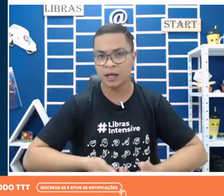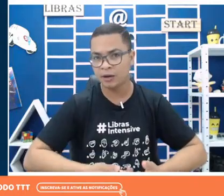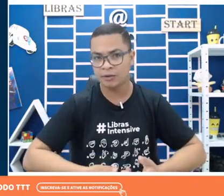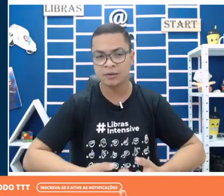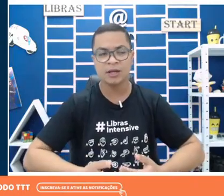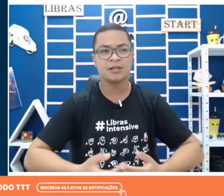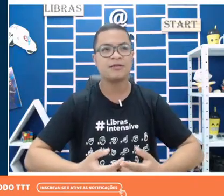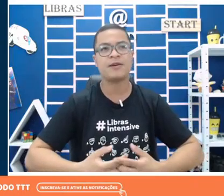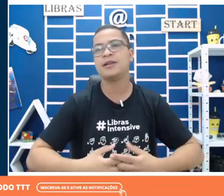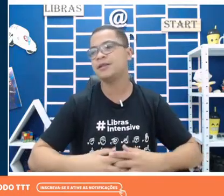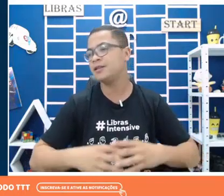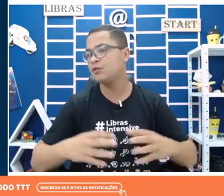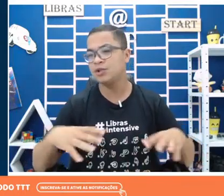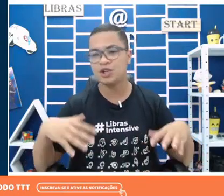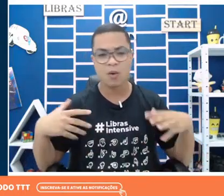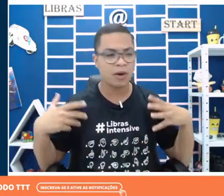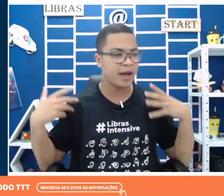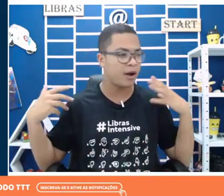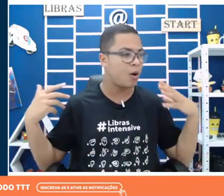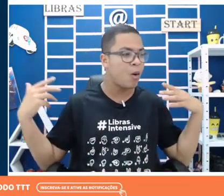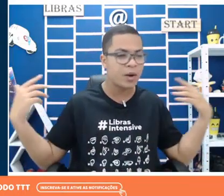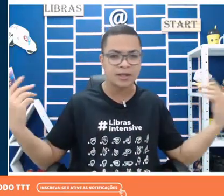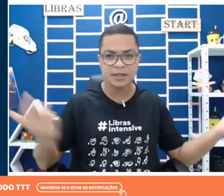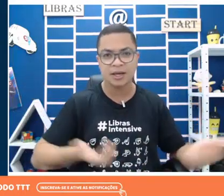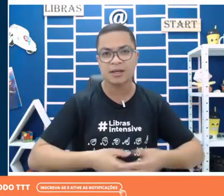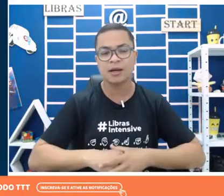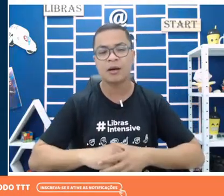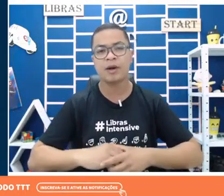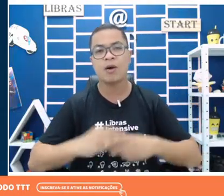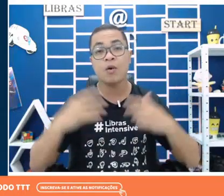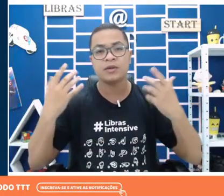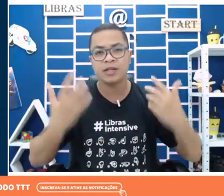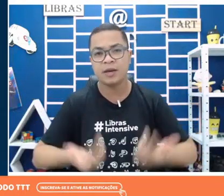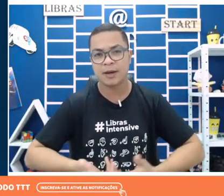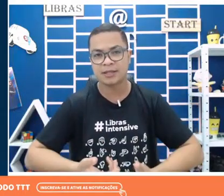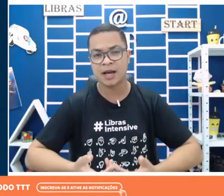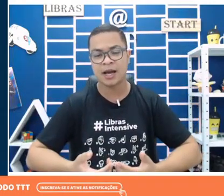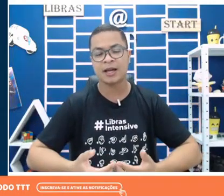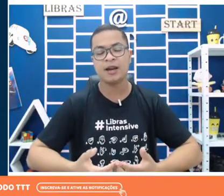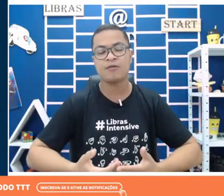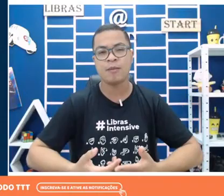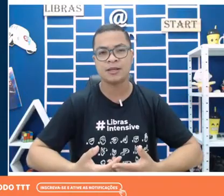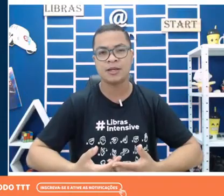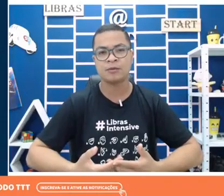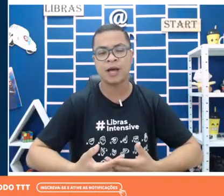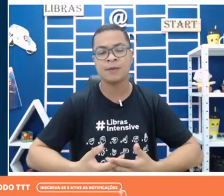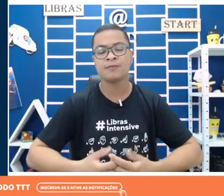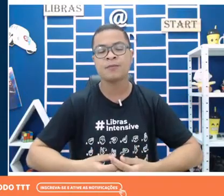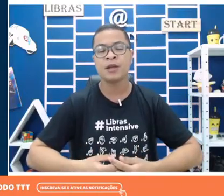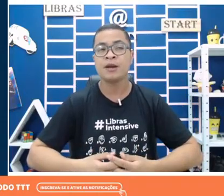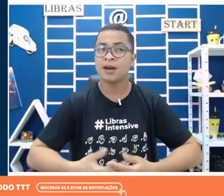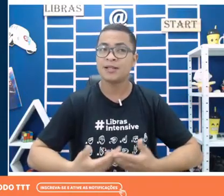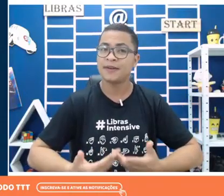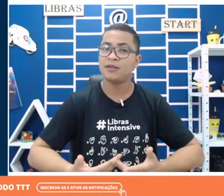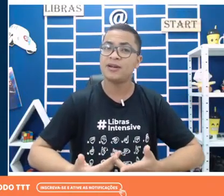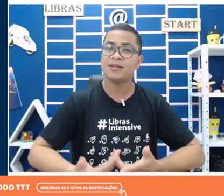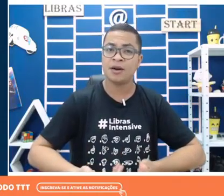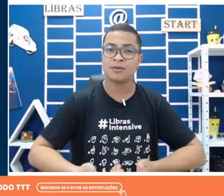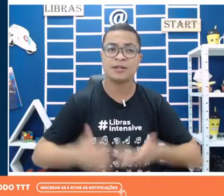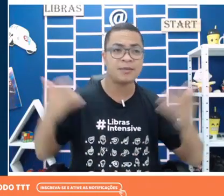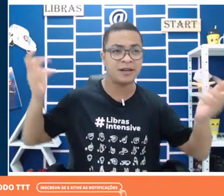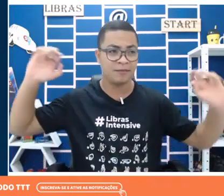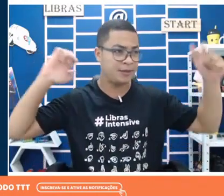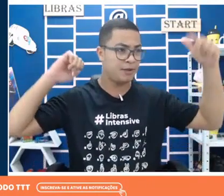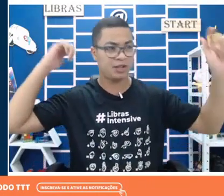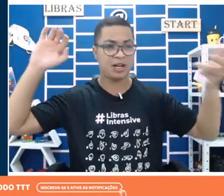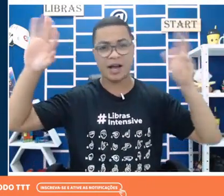imita aquilo, você usa de qualquer coisa para conseguir passar aquela informação, tá? Classificadores não.